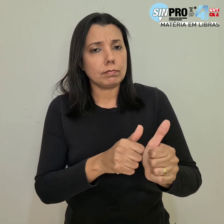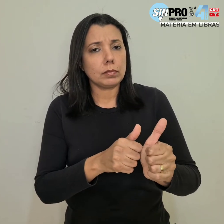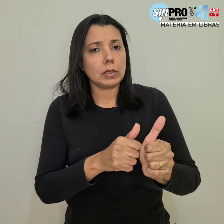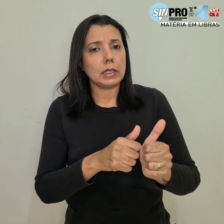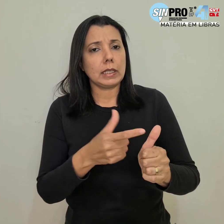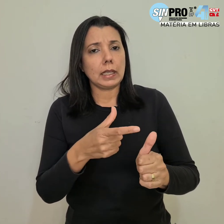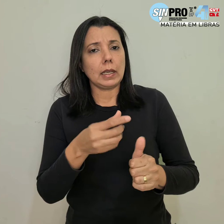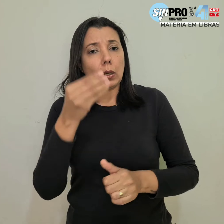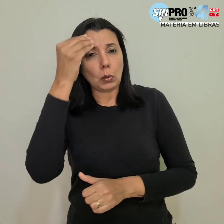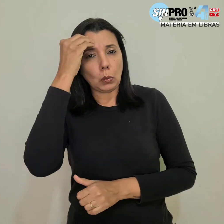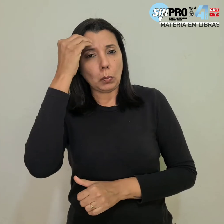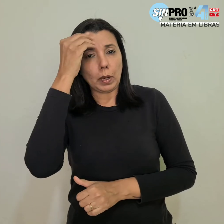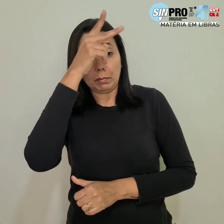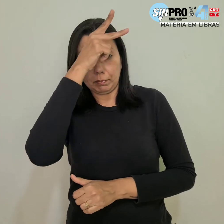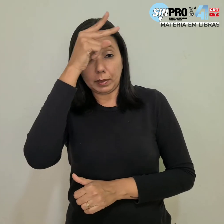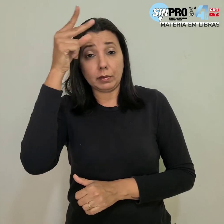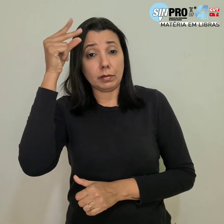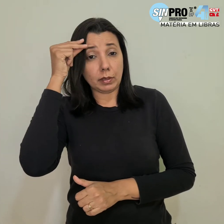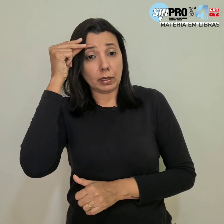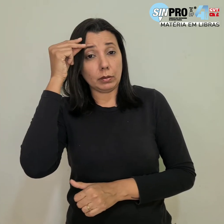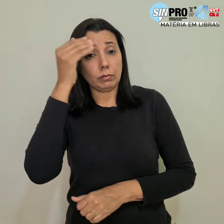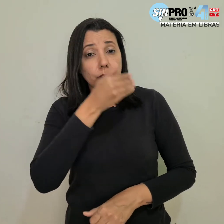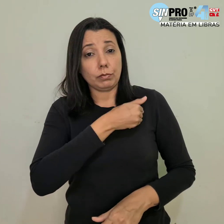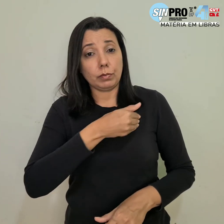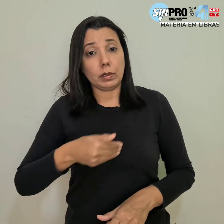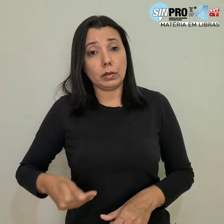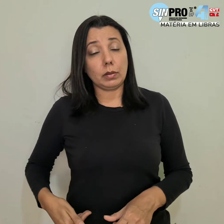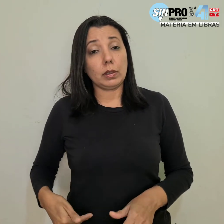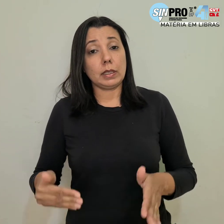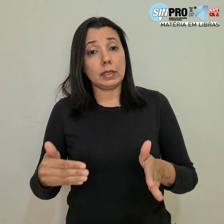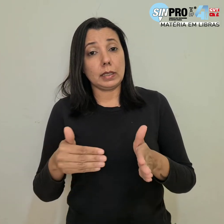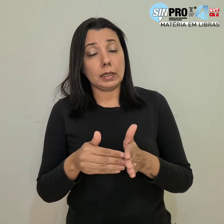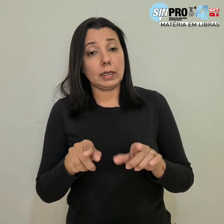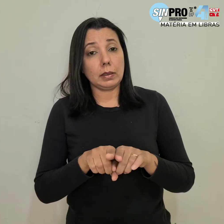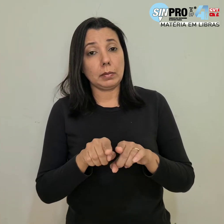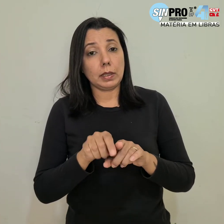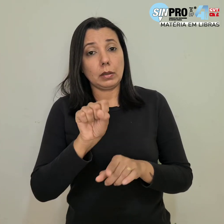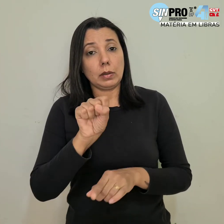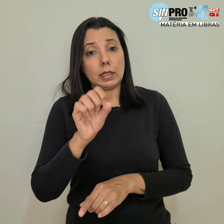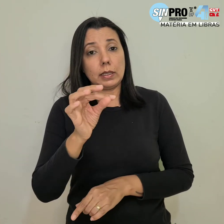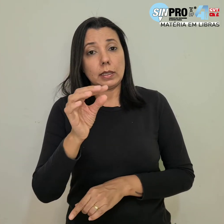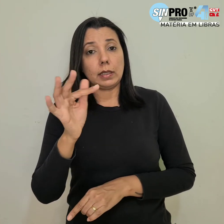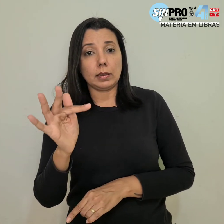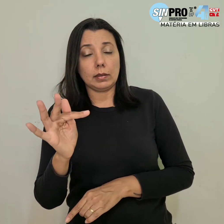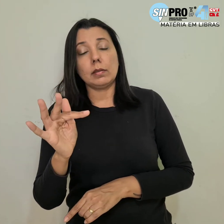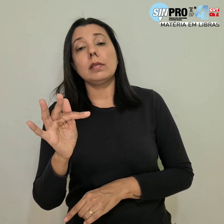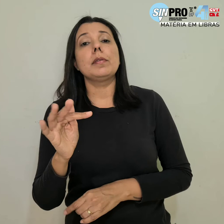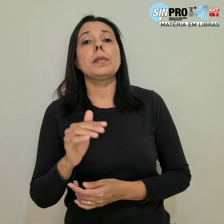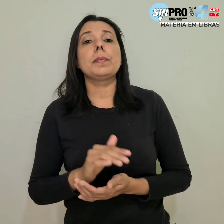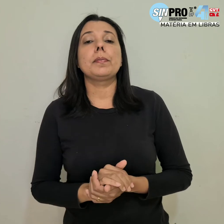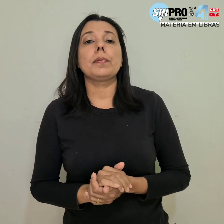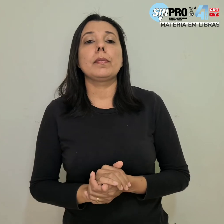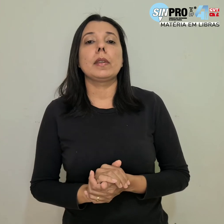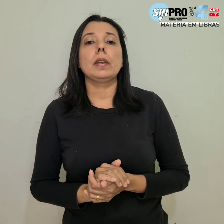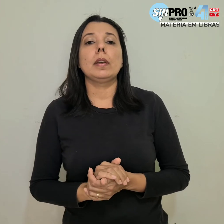que tentam culpar prefeitos, governadores e até o Supremo Tribunal Federal pela